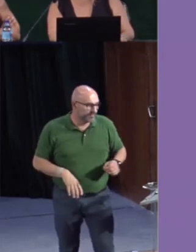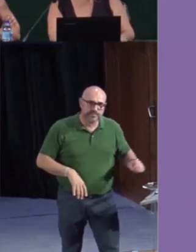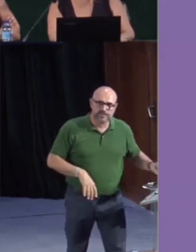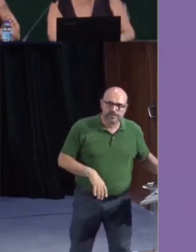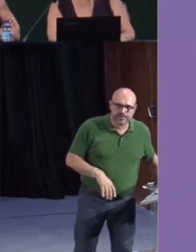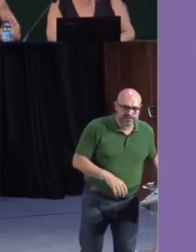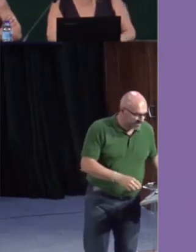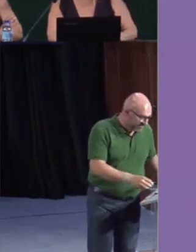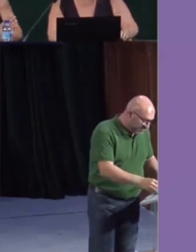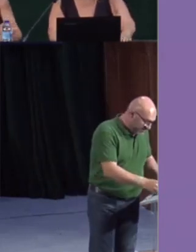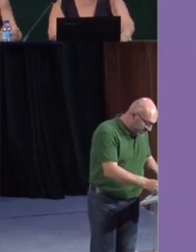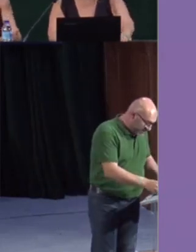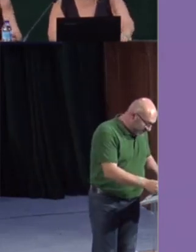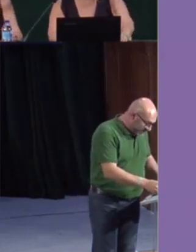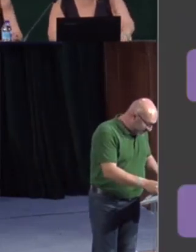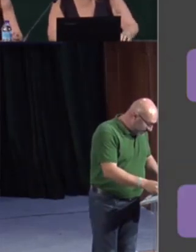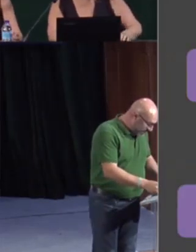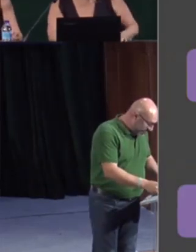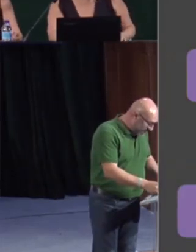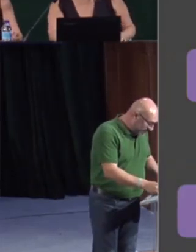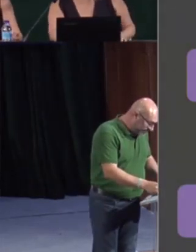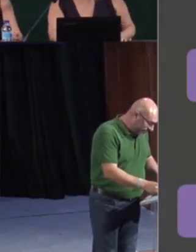No funciona.